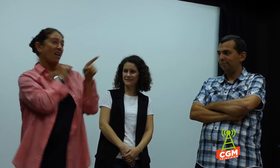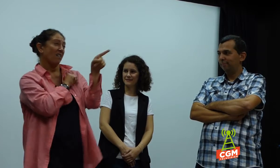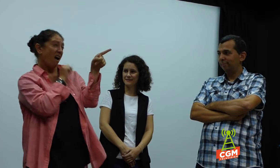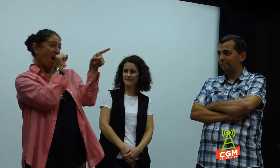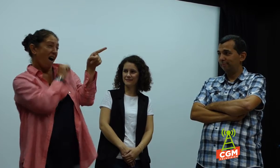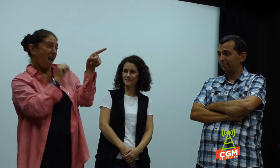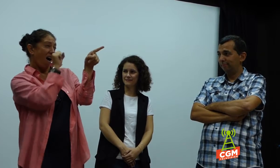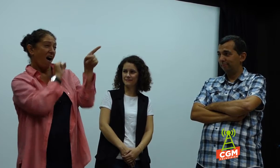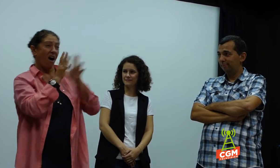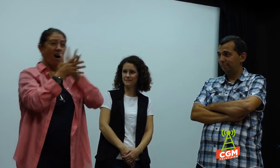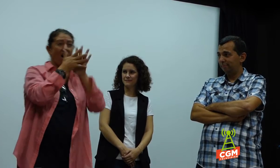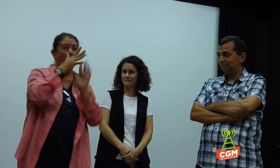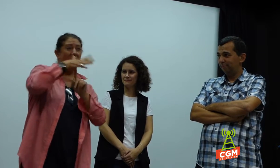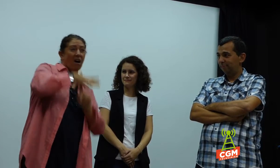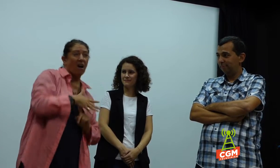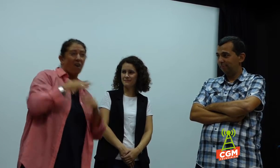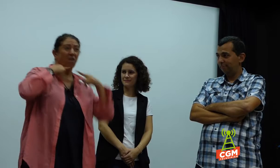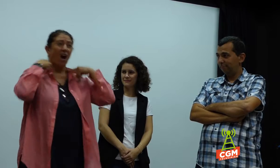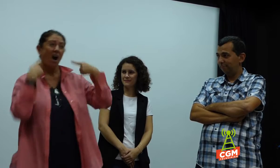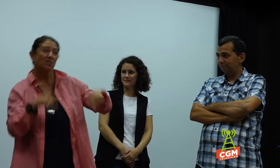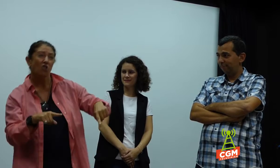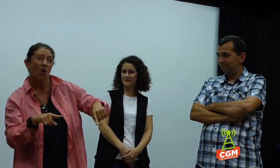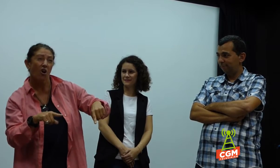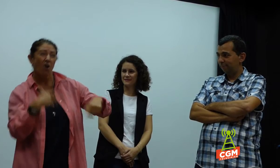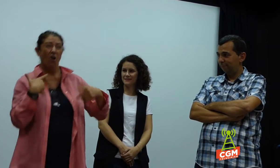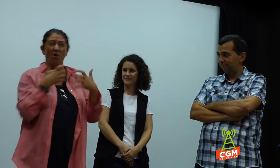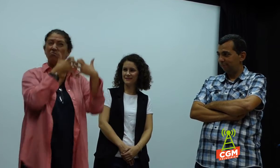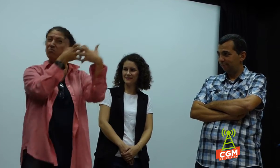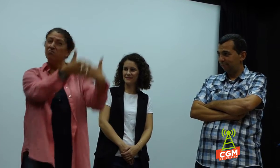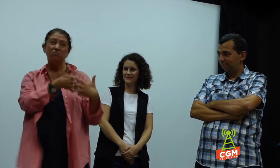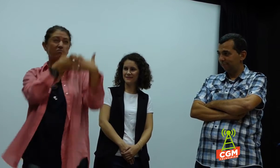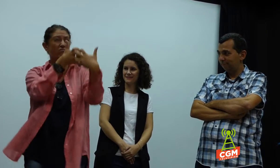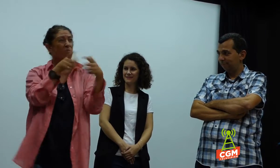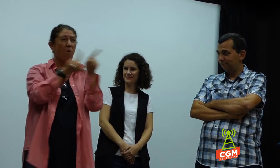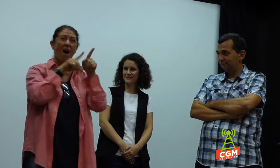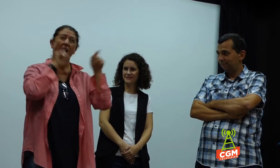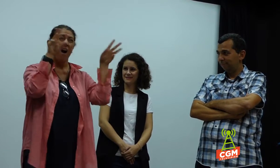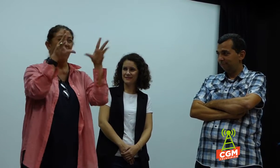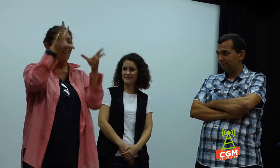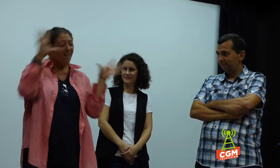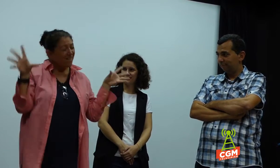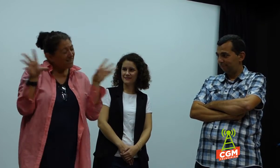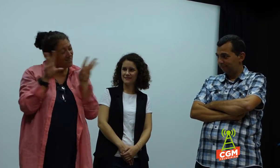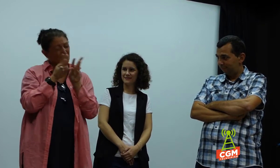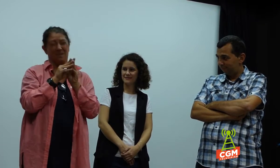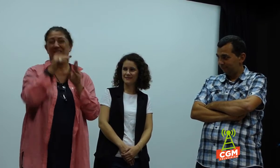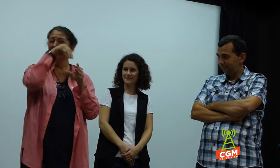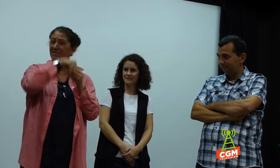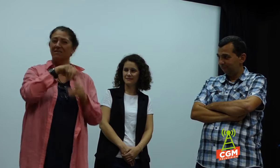verdad también que ahora viendo las canciones de Pueblos sin Barreras, hablaban del fracaso, de la lucha, del